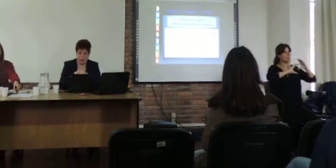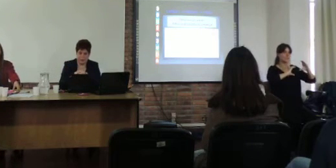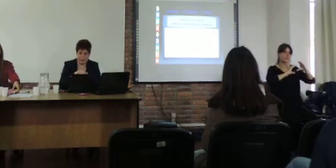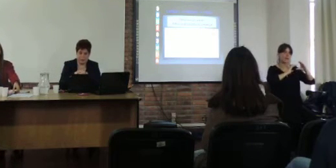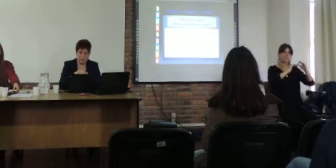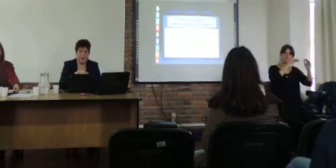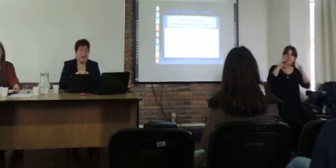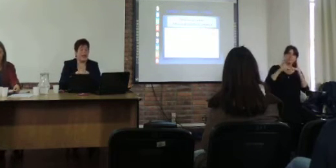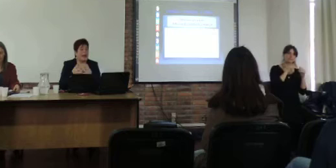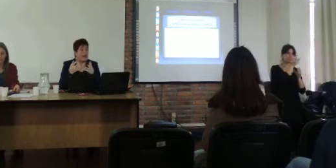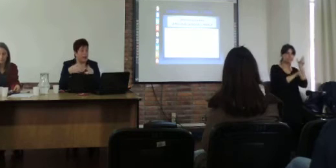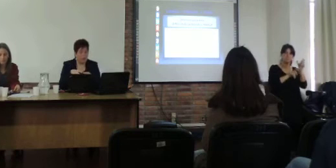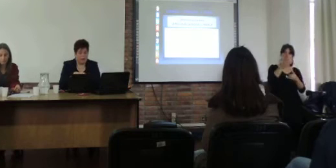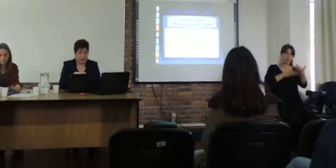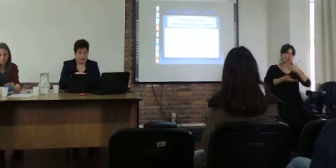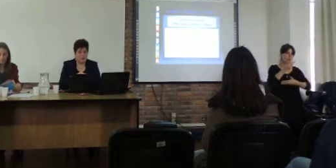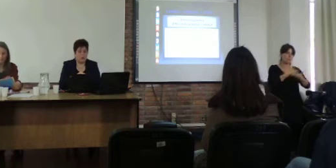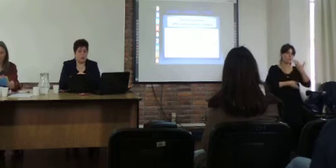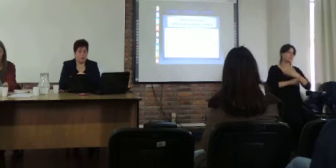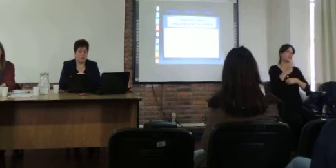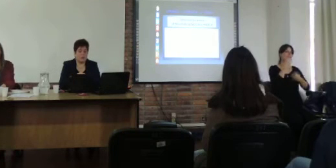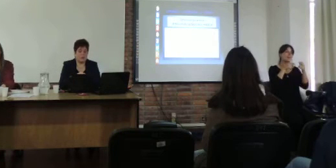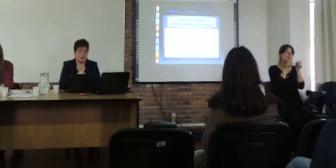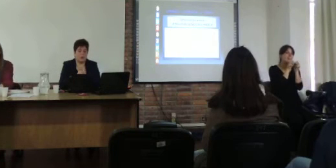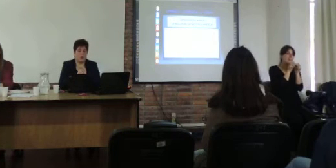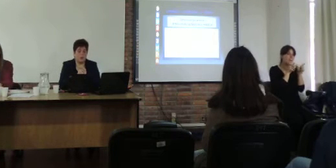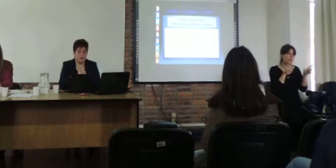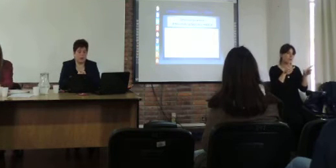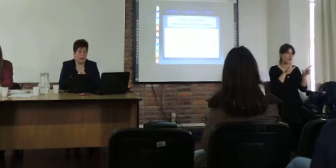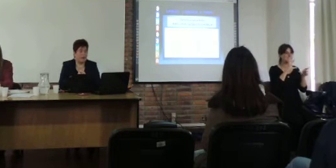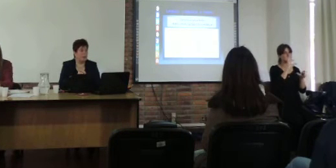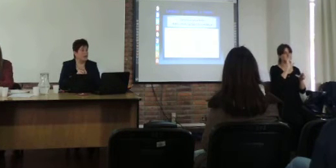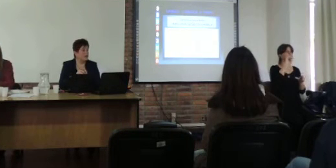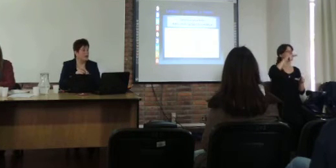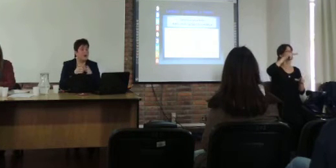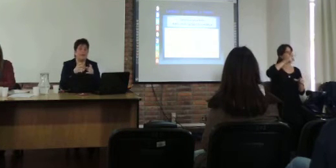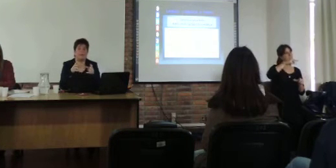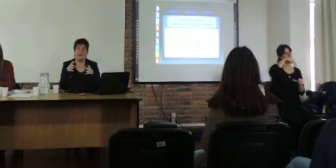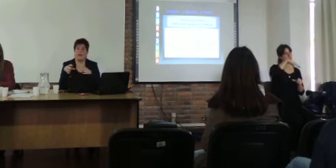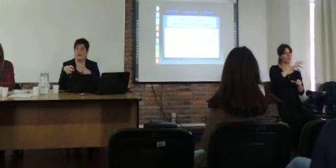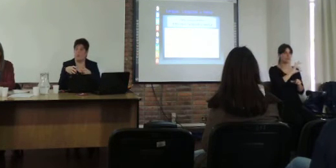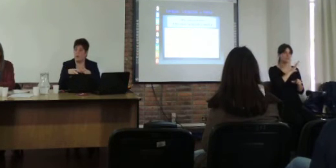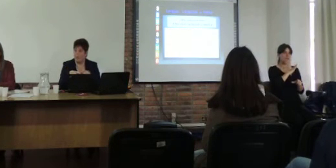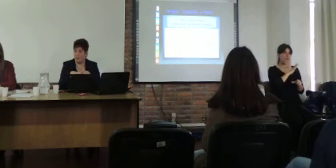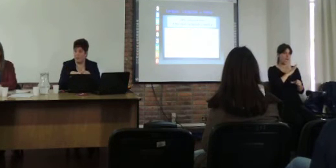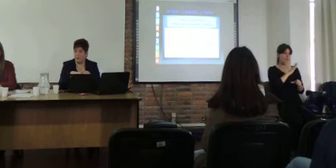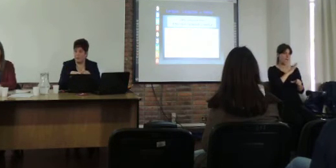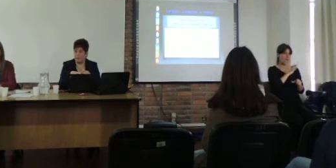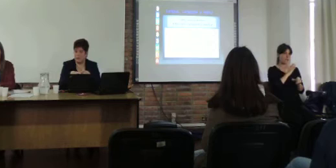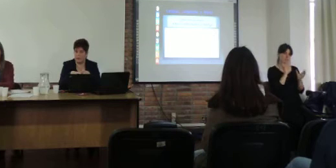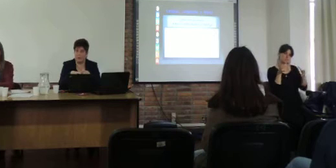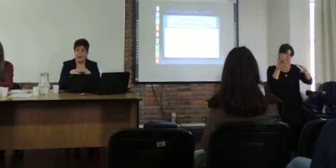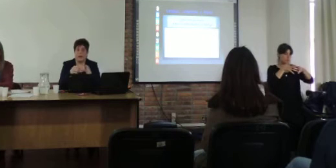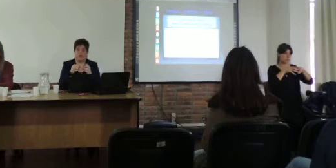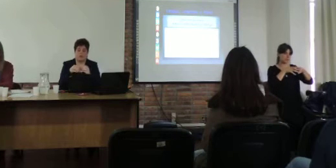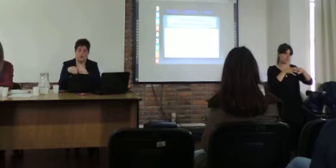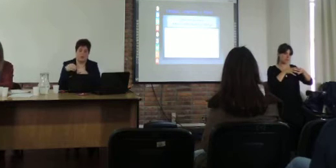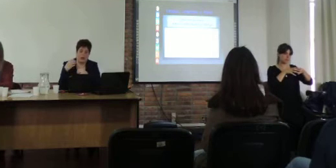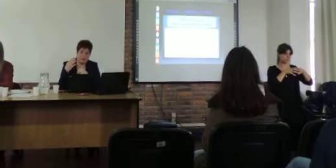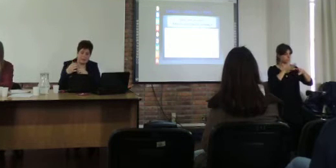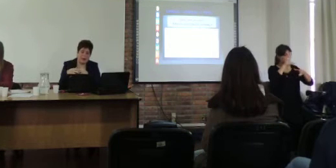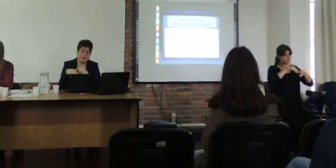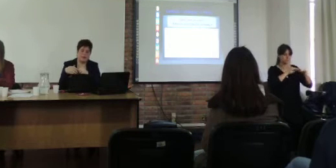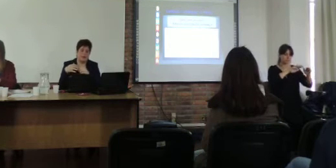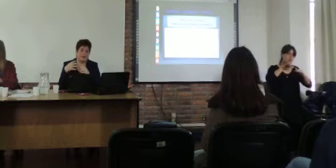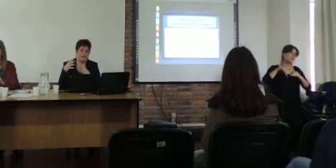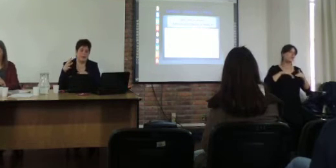sus iguales, ¿sí? La lengua es un conjunto de signos convencionales que utiliza una determinada comunidad, ¿sí? Esos signos